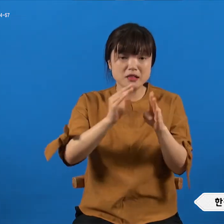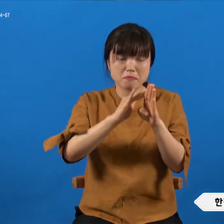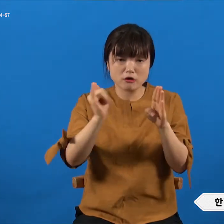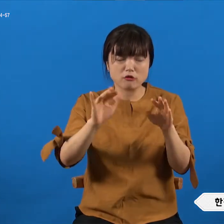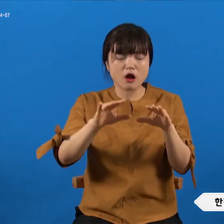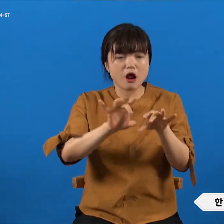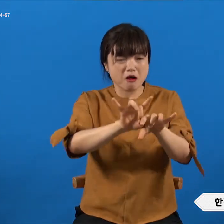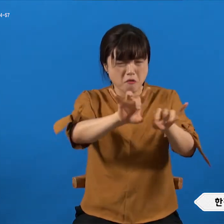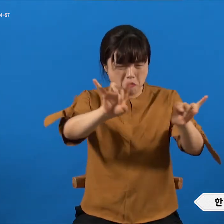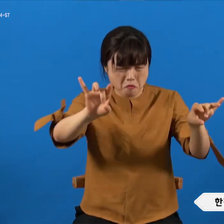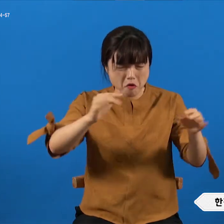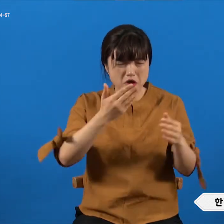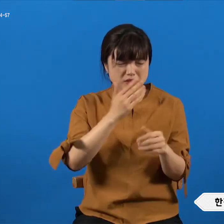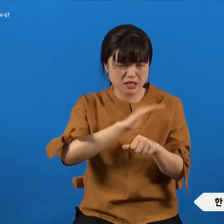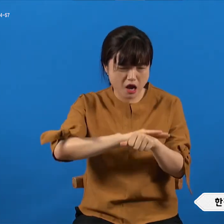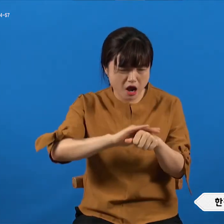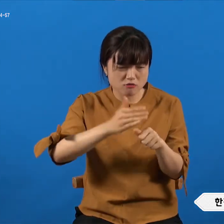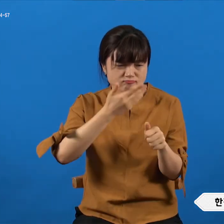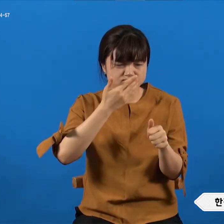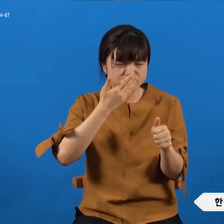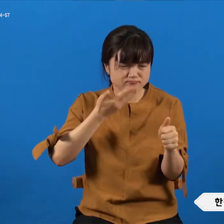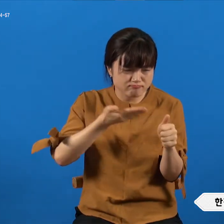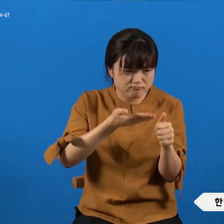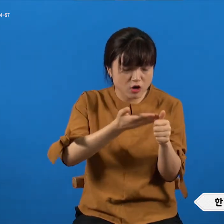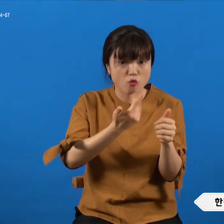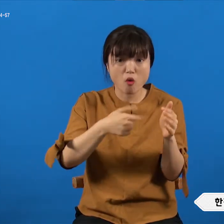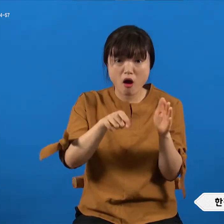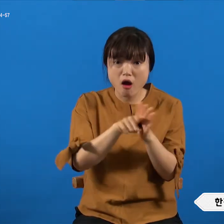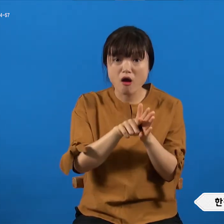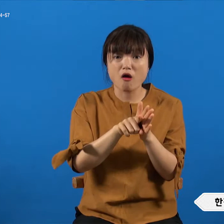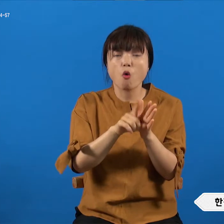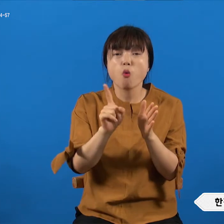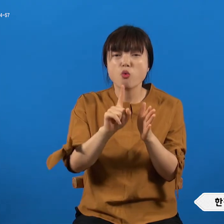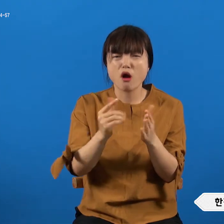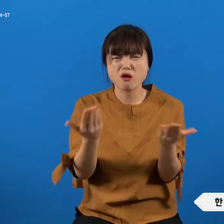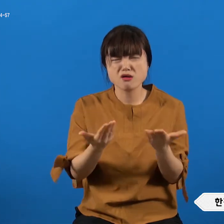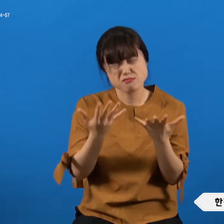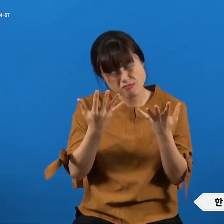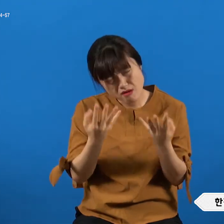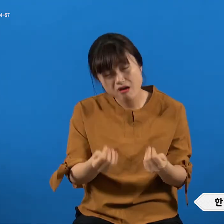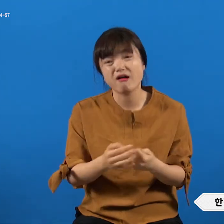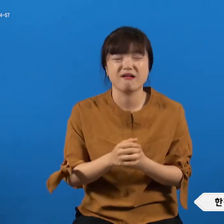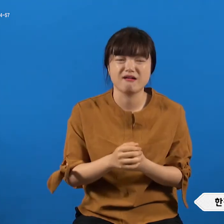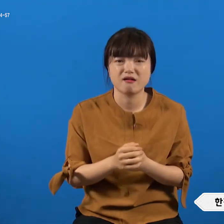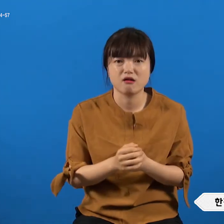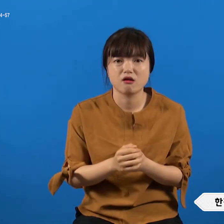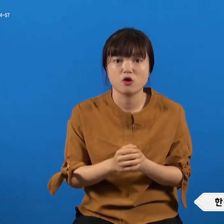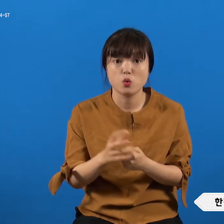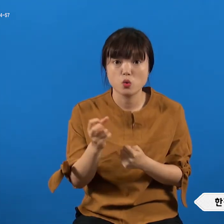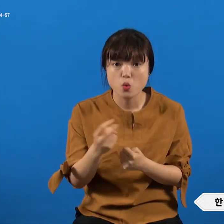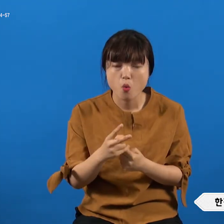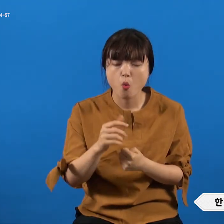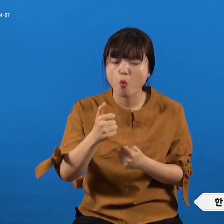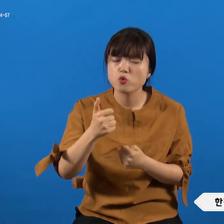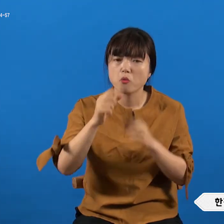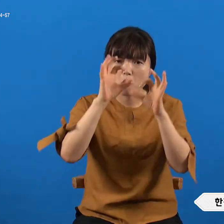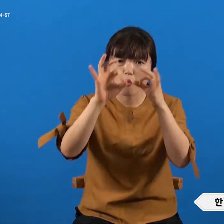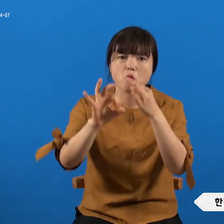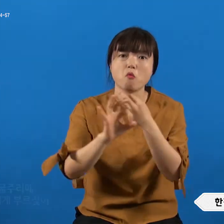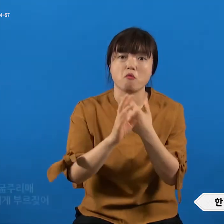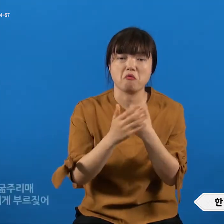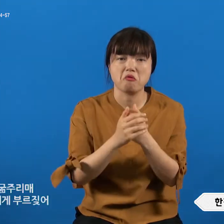다 골고루 먹여서 살리려고 하면 일이 얼마나 많겠습니까? 더군다나 55절